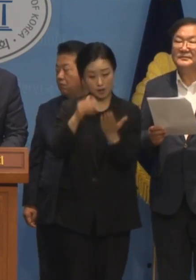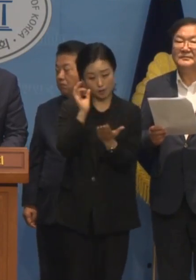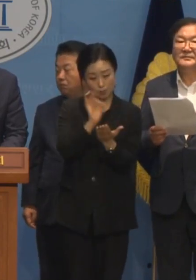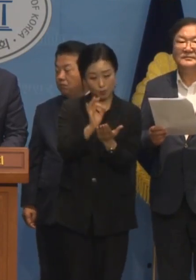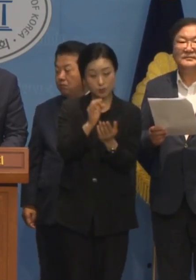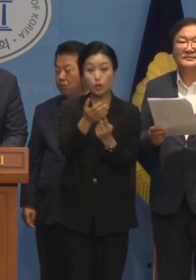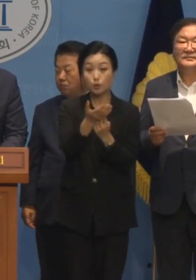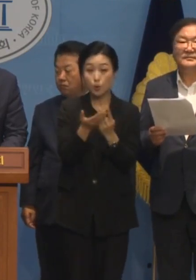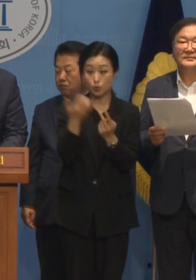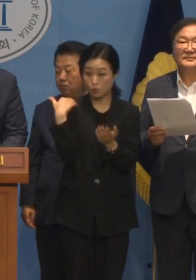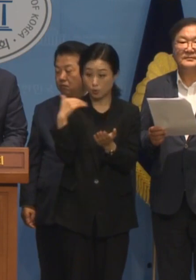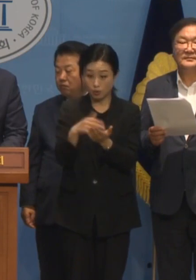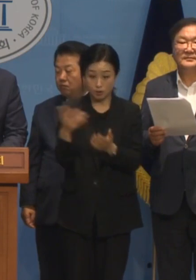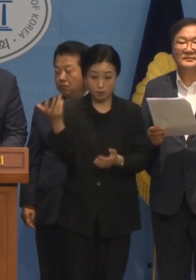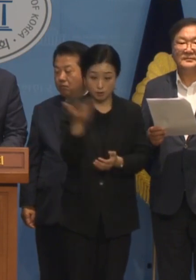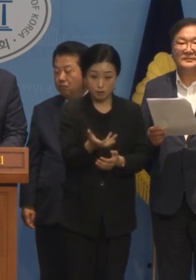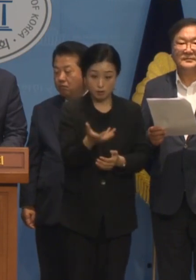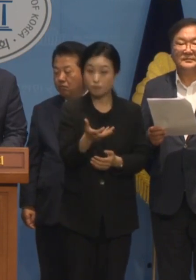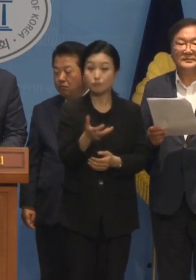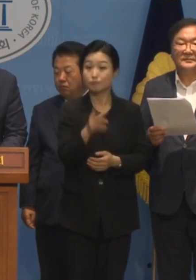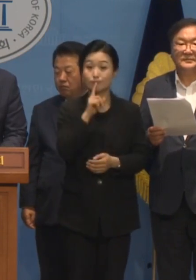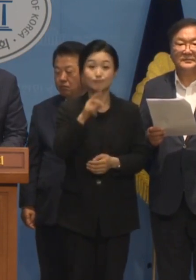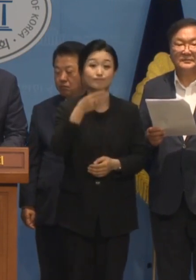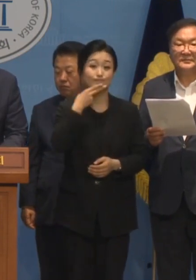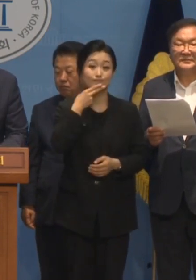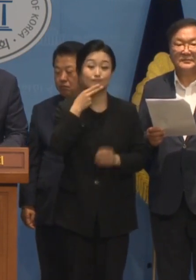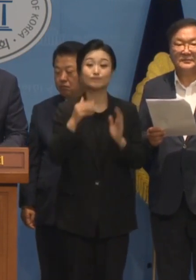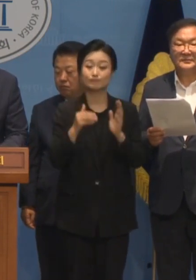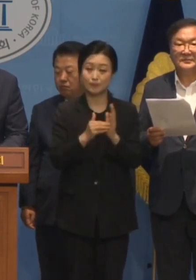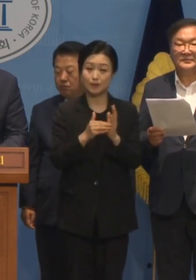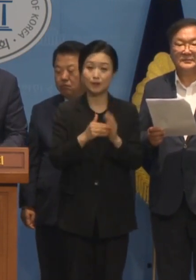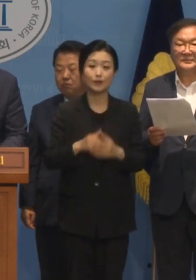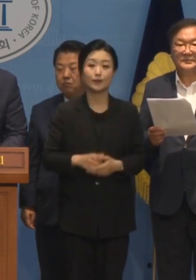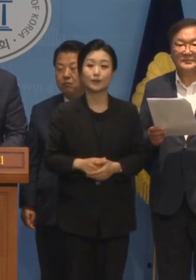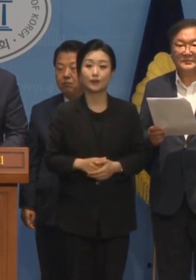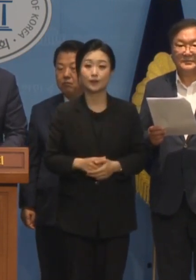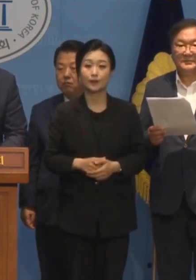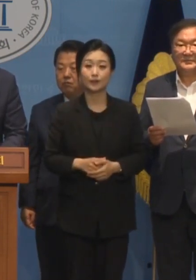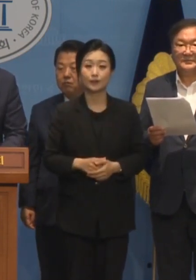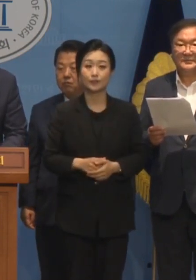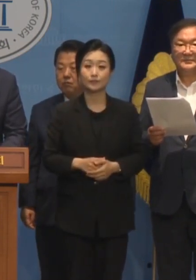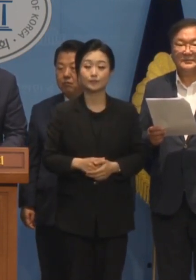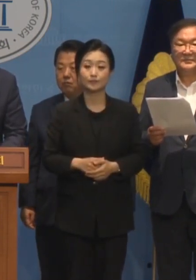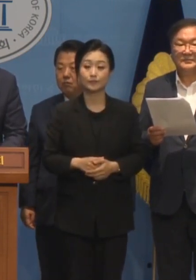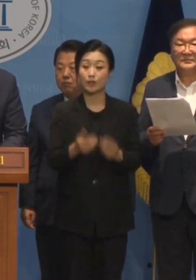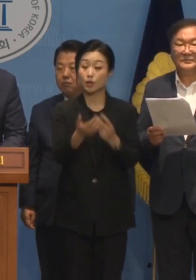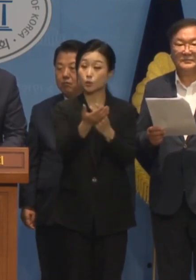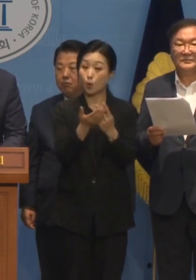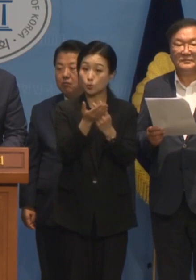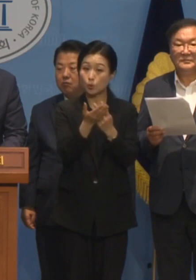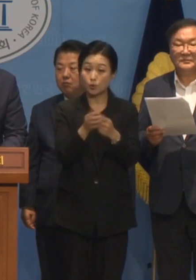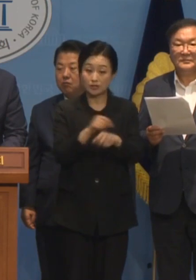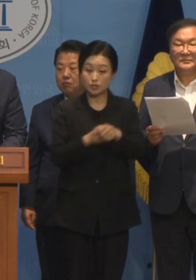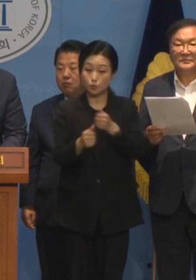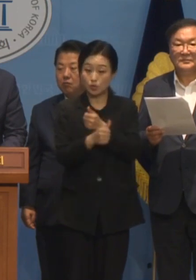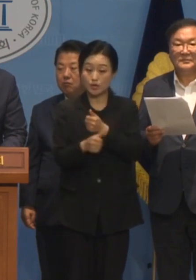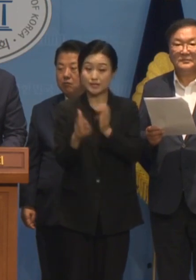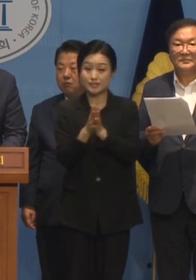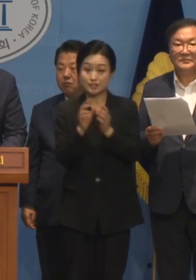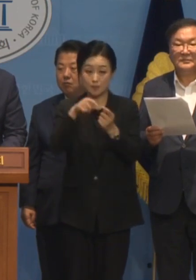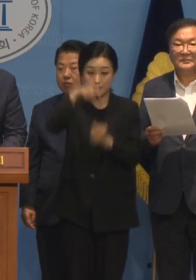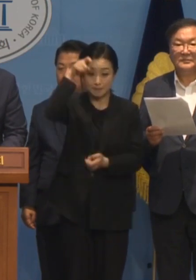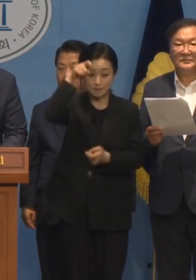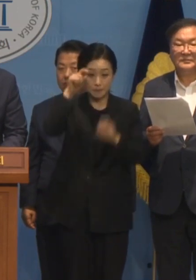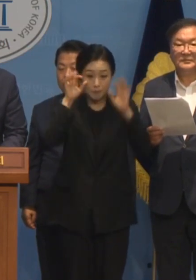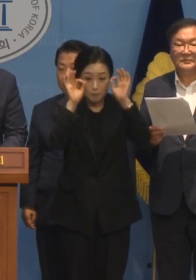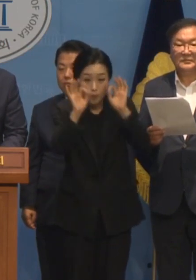모형의 재배치에 대한 언급이 전혀 들어있지 않기 때문입니다. 실제 독도특위가 현장을 찾아 확인한